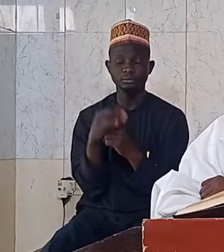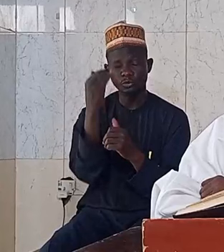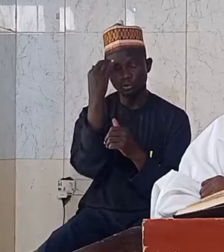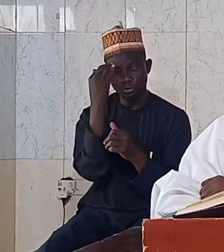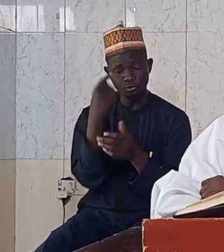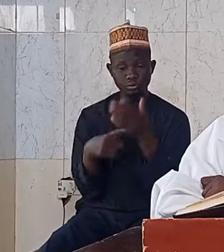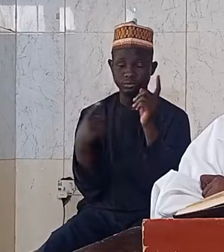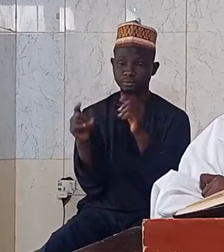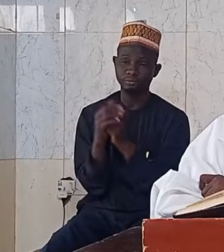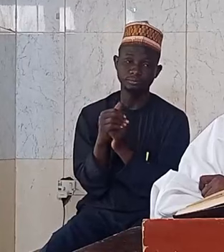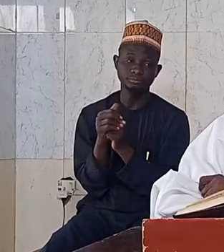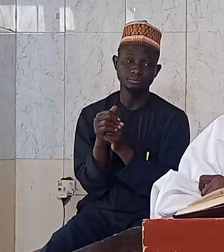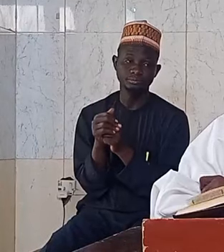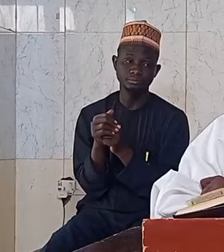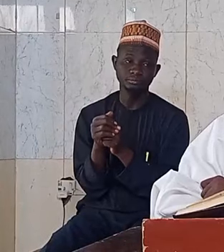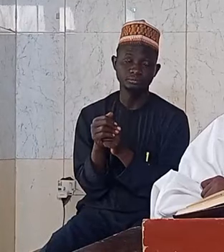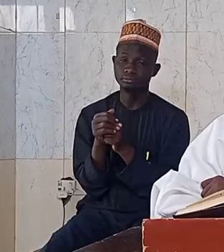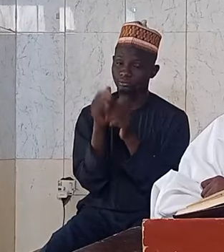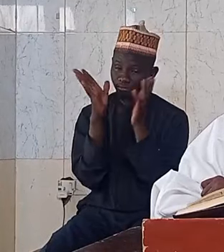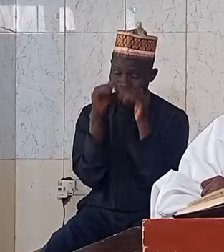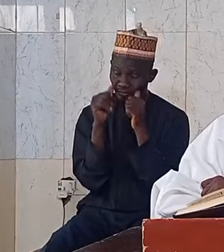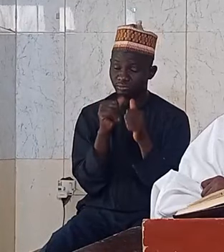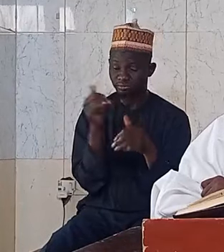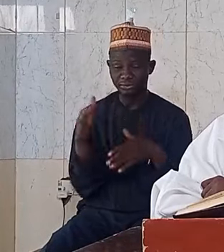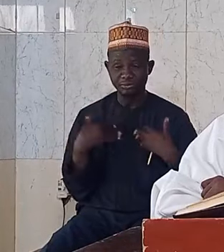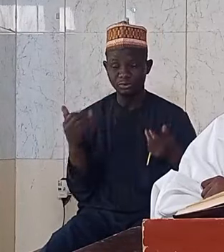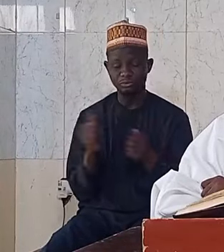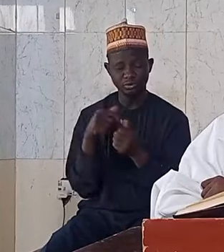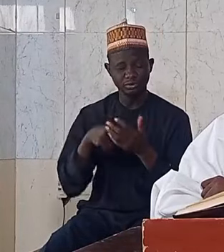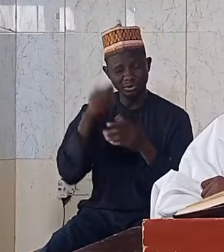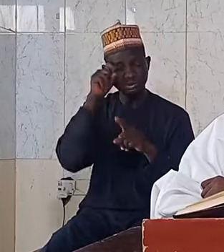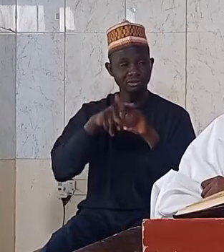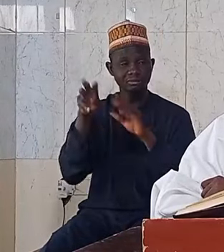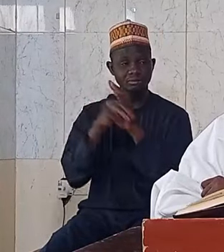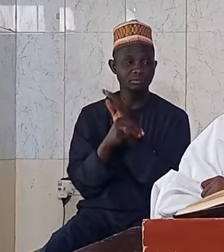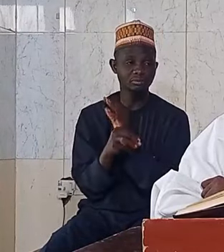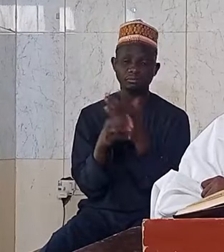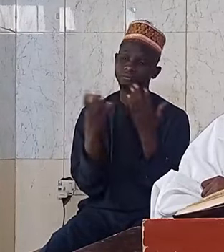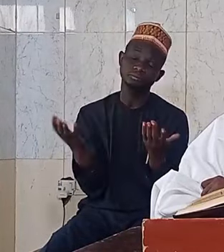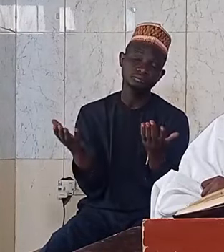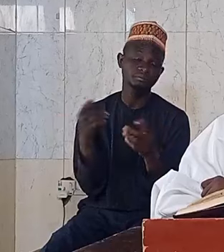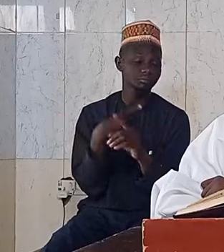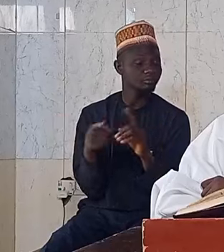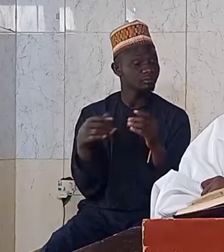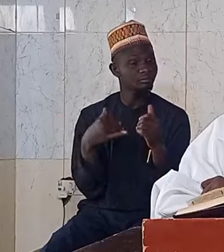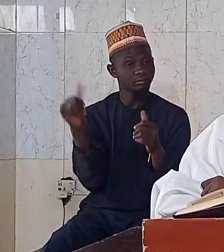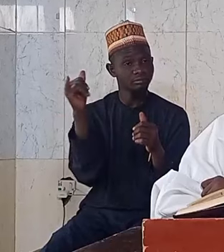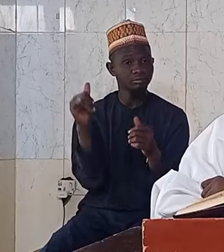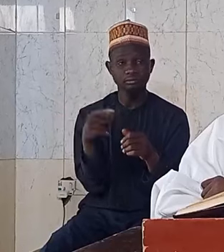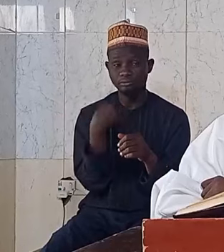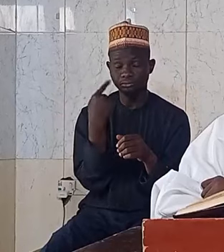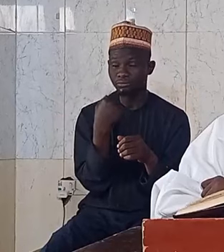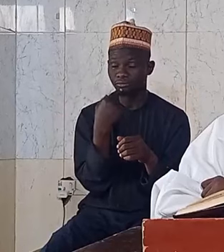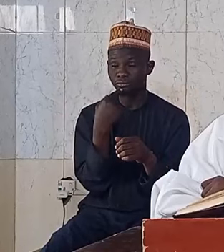wannan yarjejeniyar wanda dai musulmi ba su ji dadin ta ba idan kuma wanda